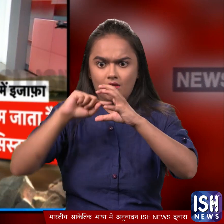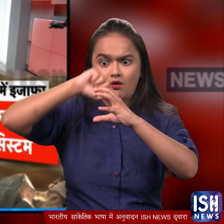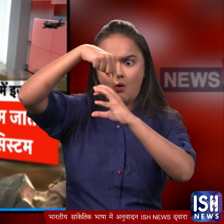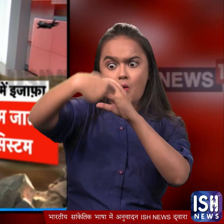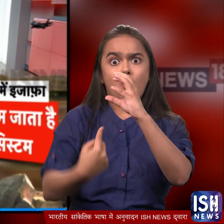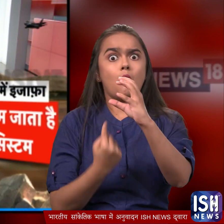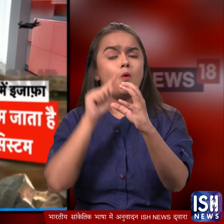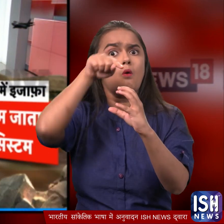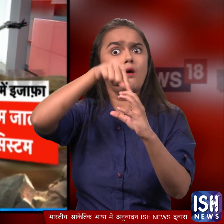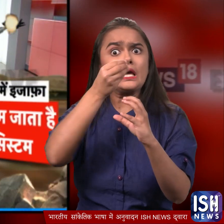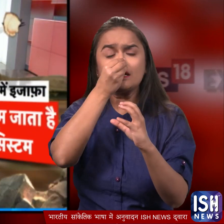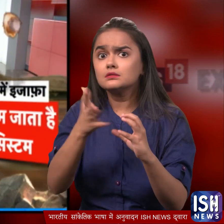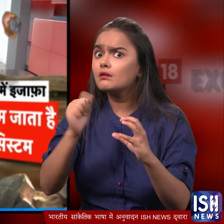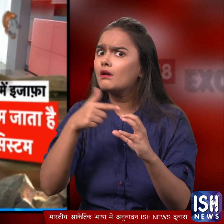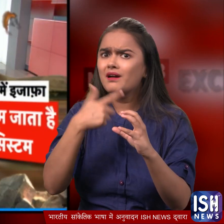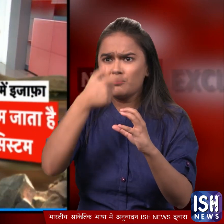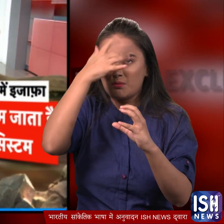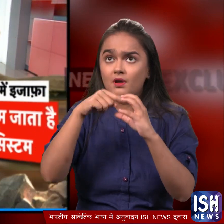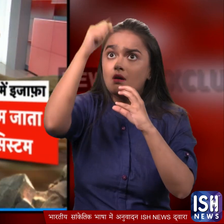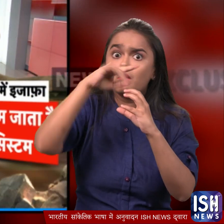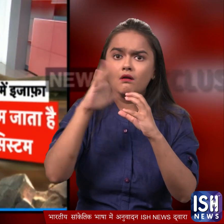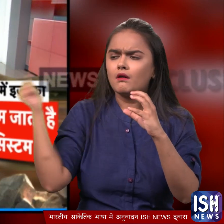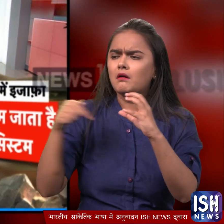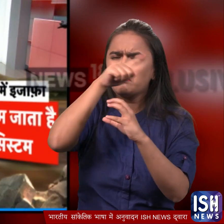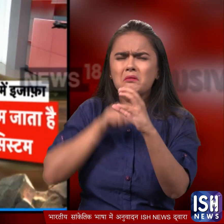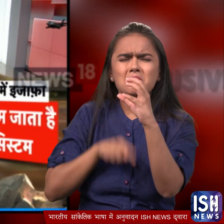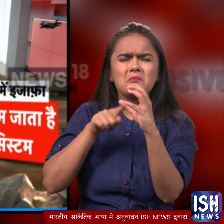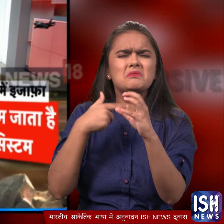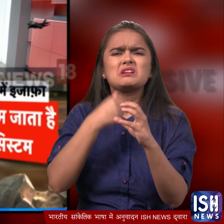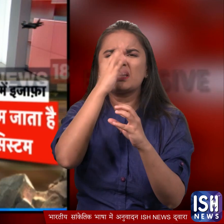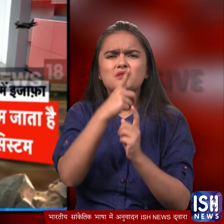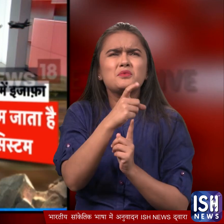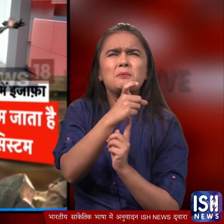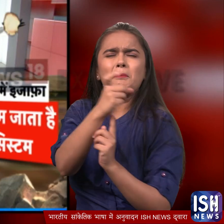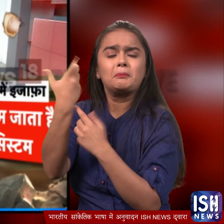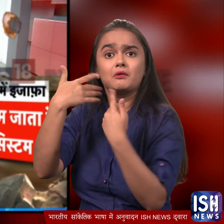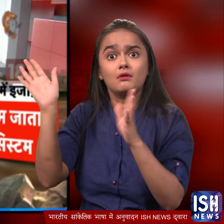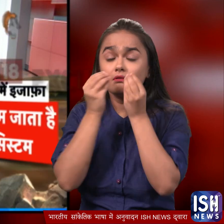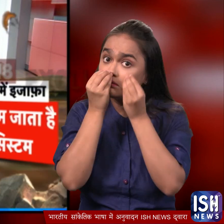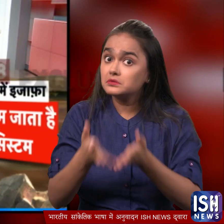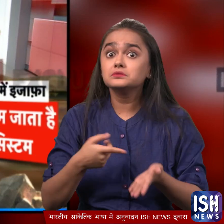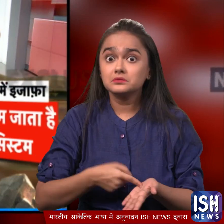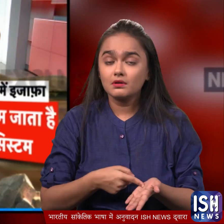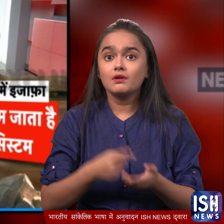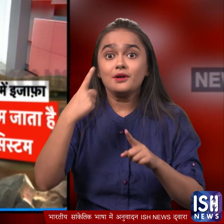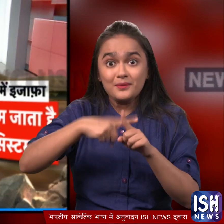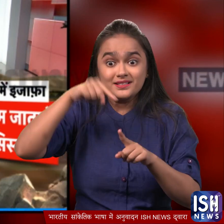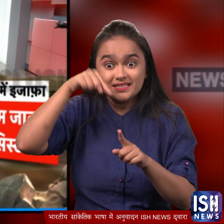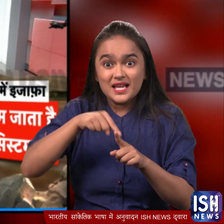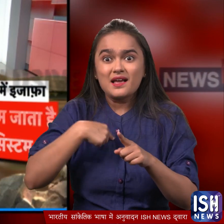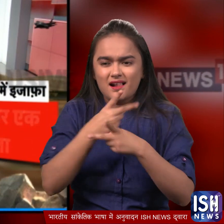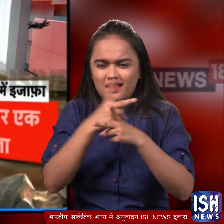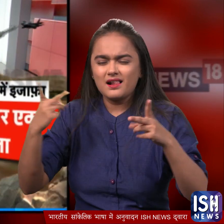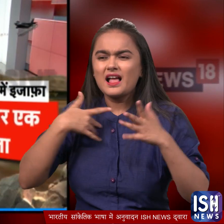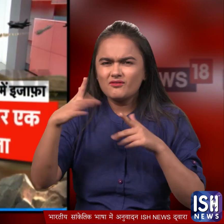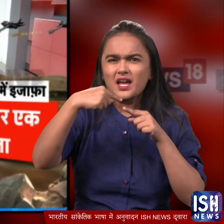कि एक गोले का पूरा चक्कर काट लेता है ये सिस्टम। मतलब किसी भी तरफ से कोई हमला हो तो दुश्मन बराक को भेद नहीं पाएगा, और इसी